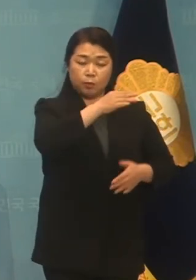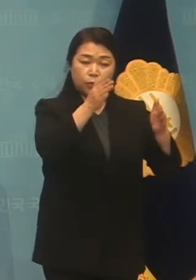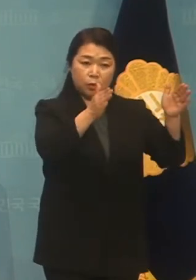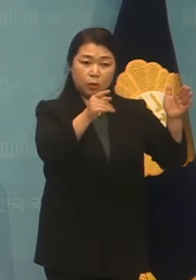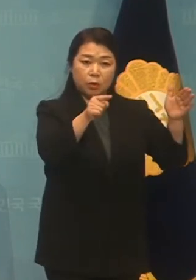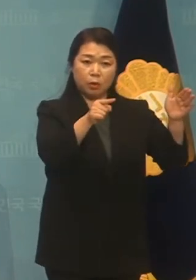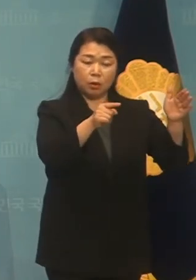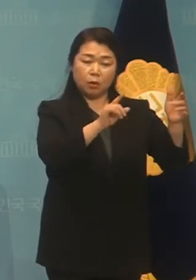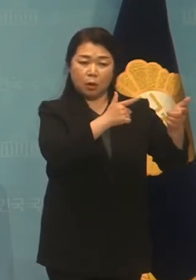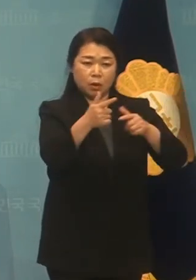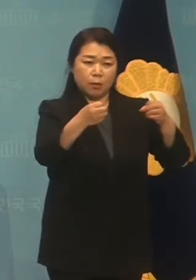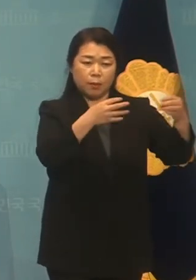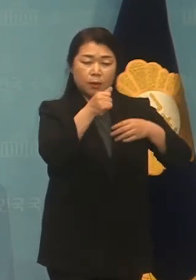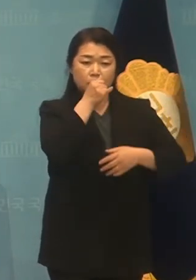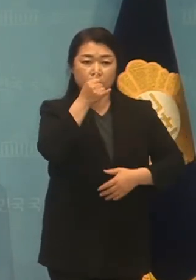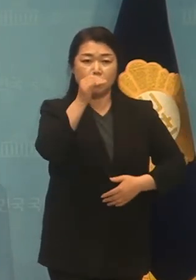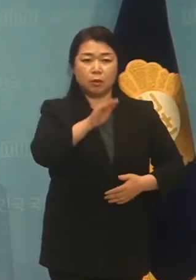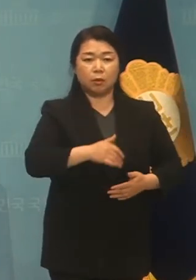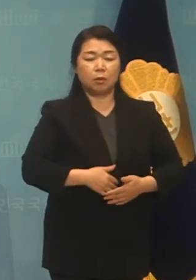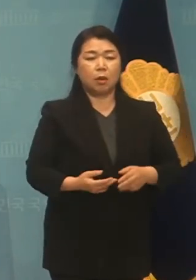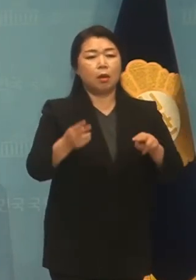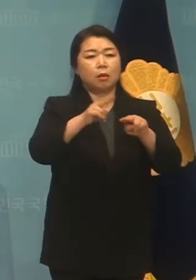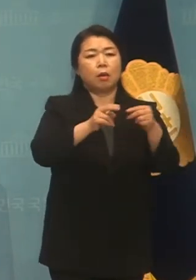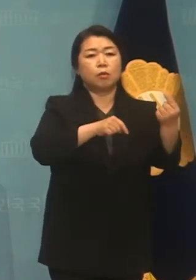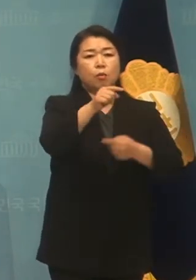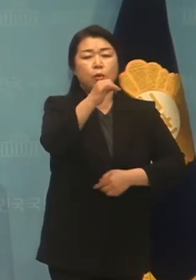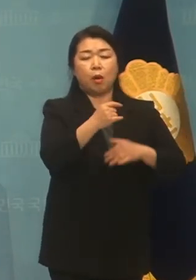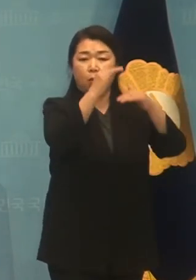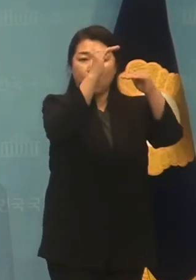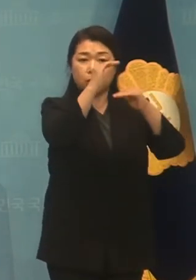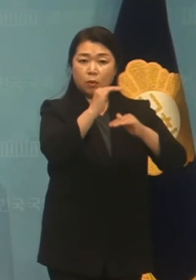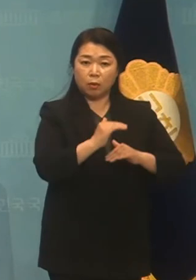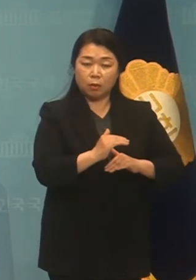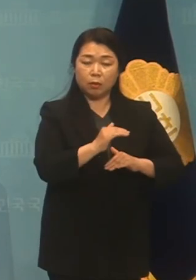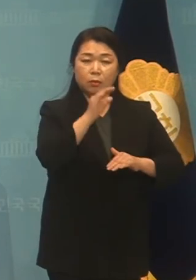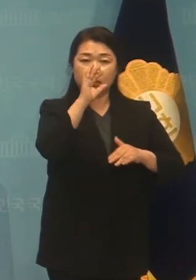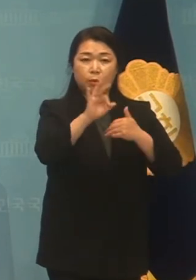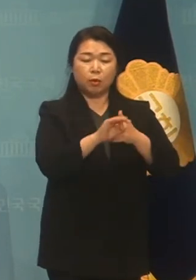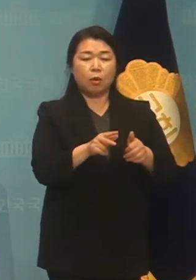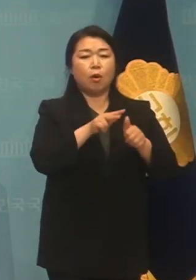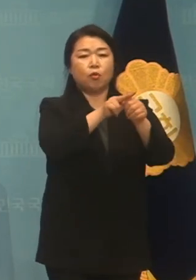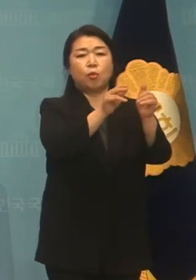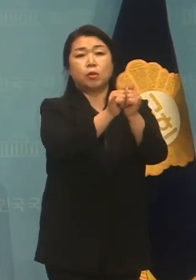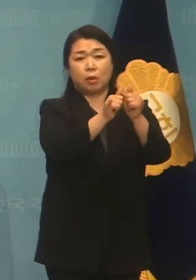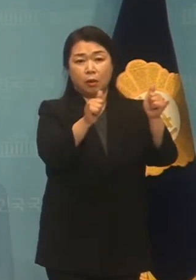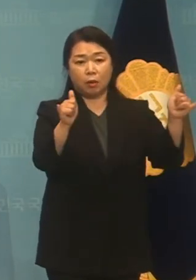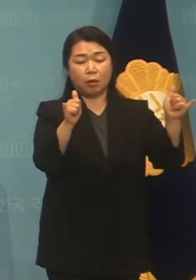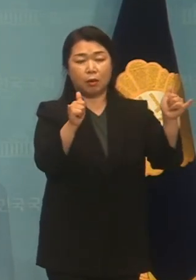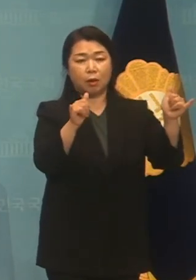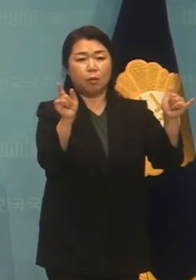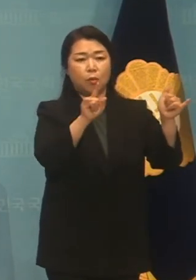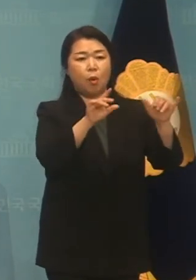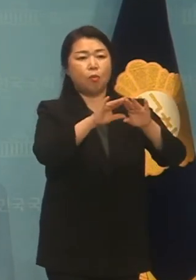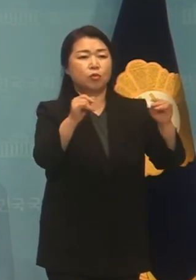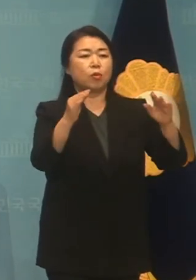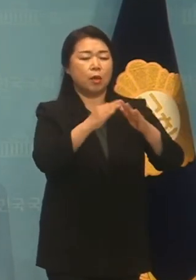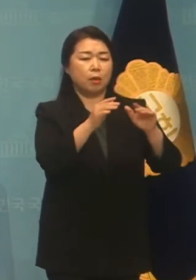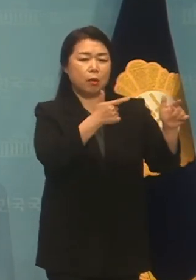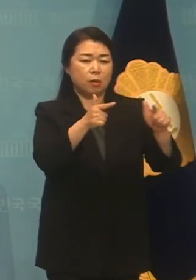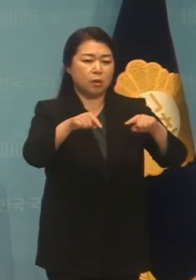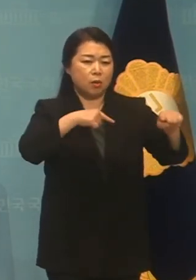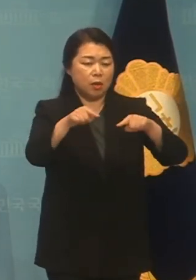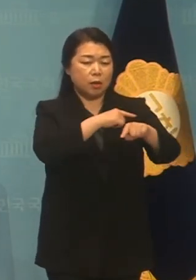오전부터 이런저런 말씀들이 있는데 인사청문회 과정 속에서 후보자의 어떤 부동산이나 몇 가지